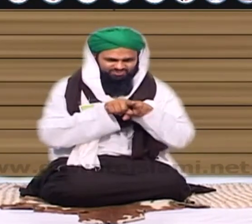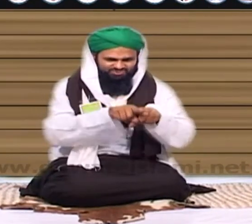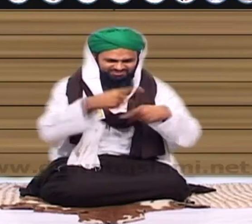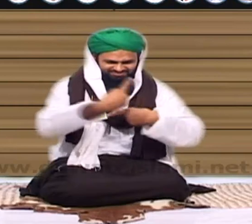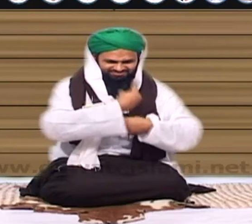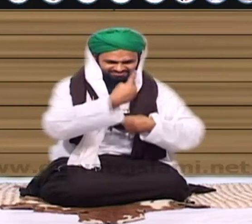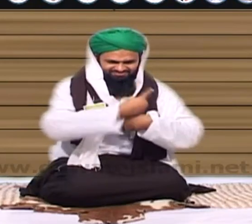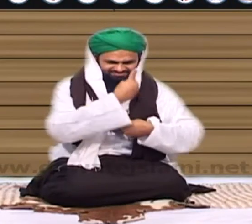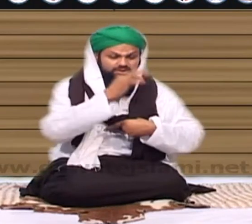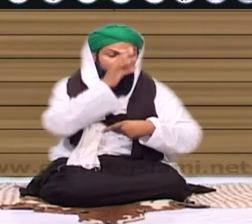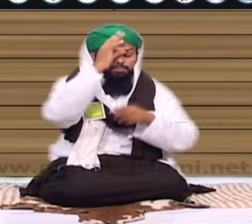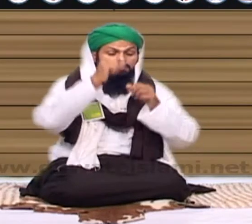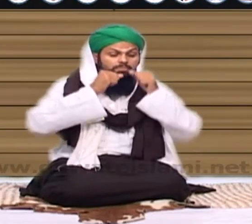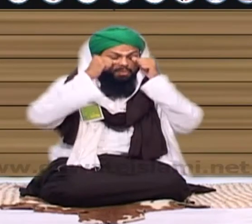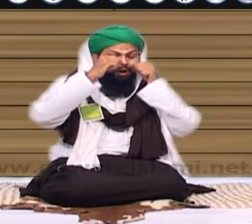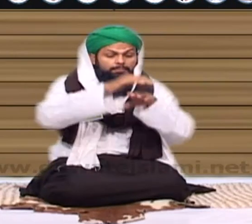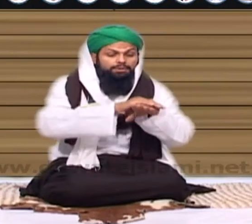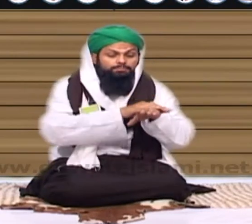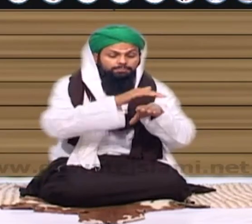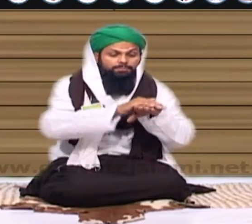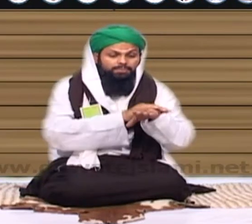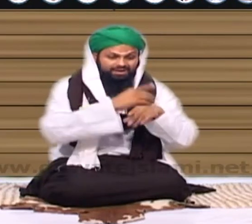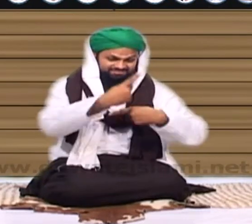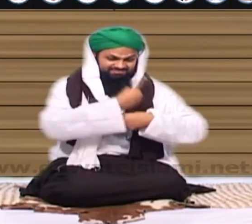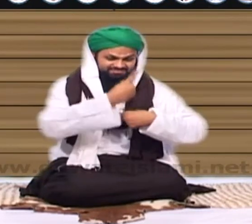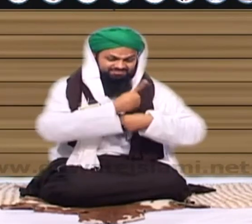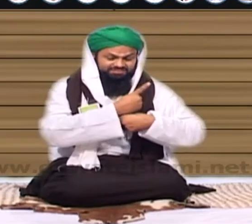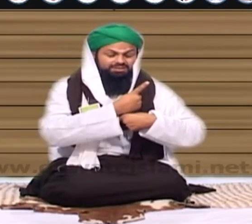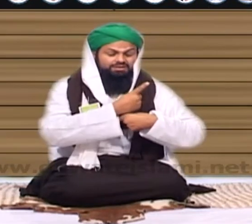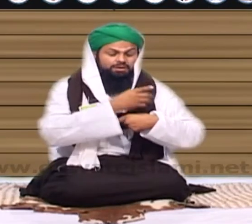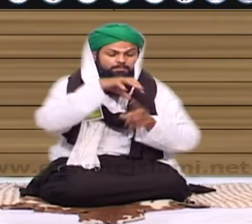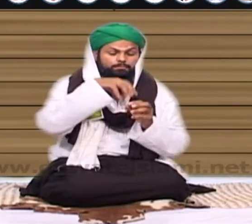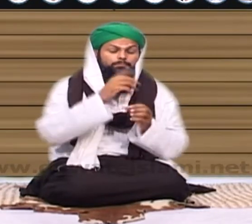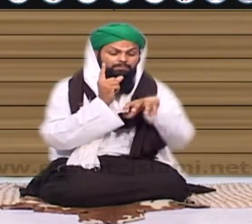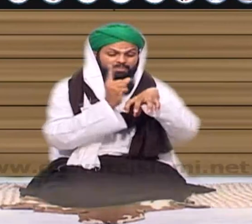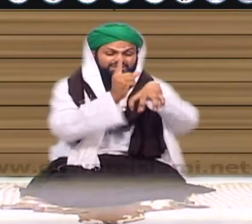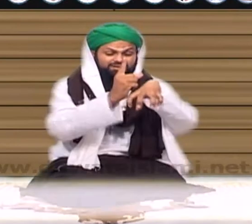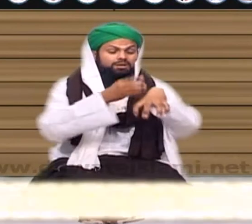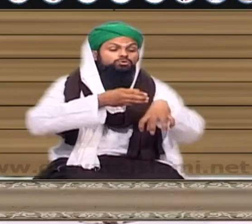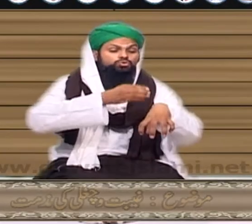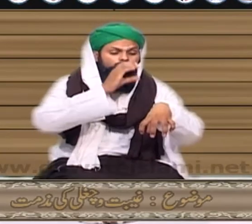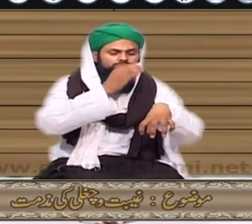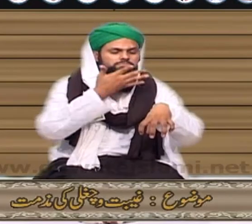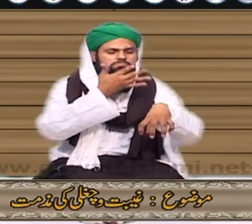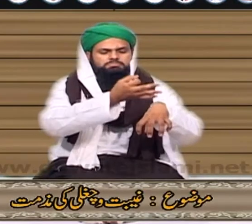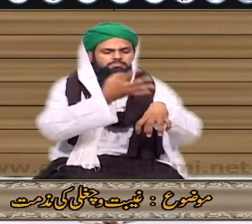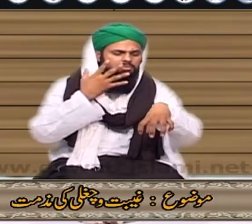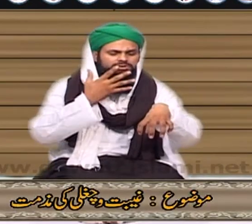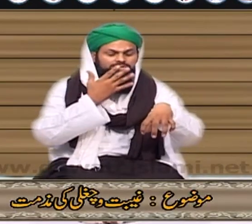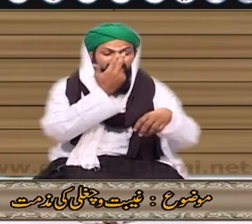آپ کو سرکار کی محبت کا یہاں جام ملتا ہے مدینہ کی باتیں یہاں آپ کو ملتی ہیں سوز ملتا ہے گداز